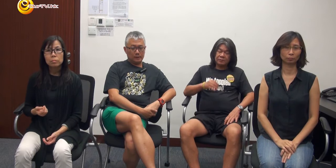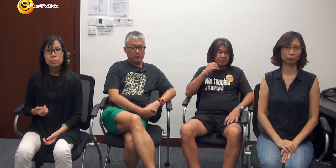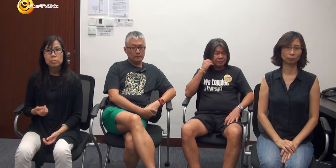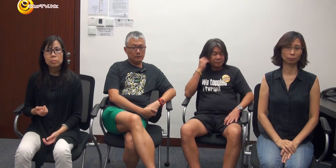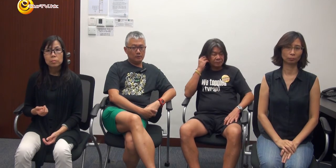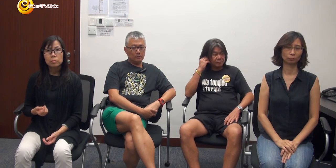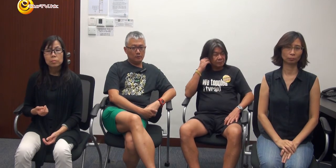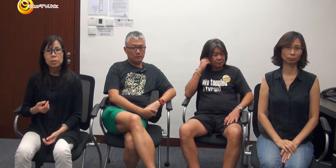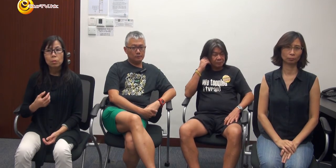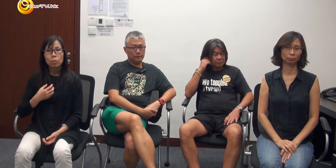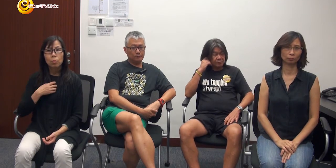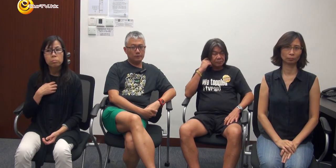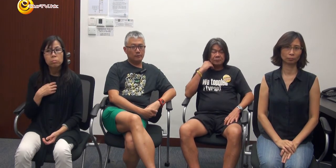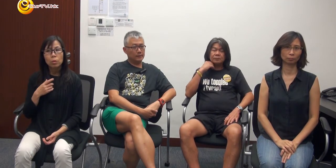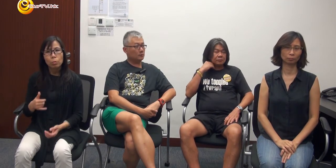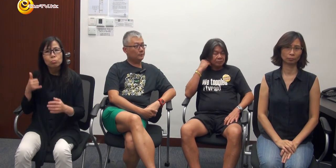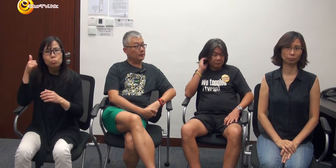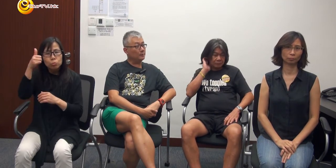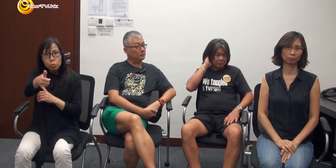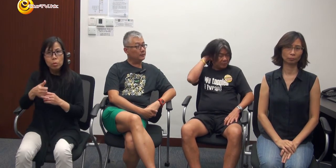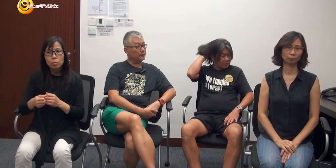認知，佢我諗衝入去都係一個表達不滿嘅一個